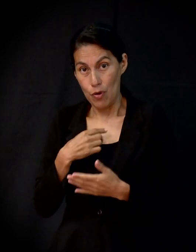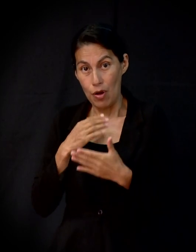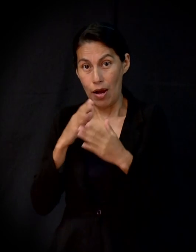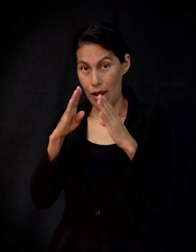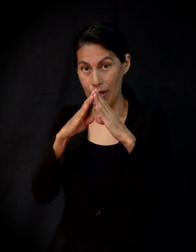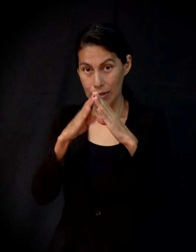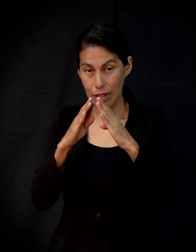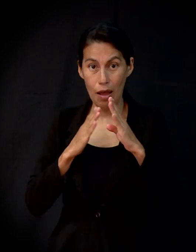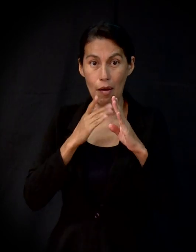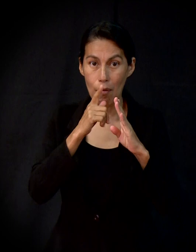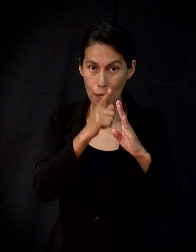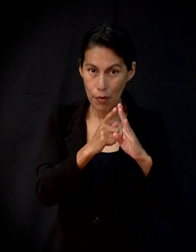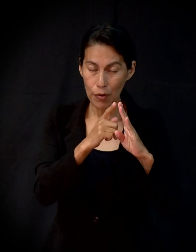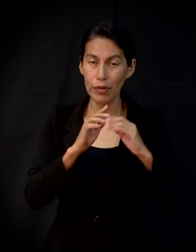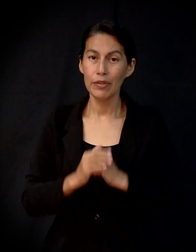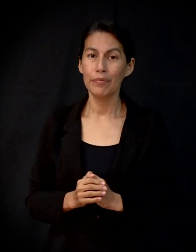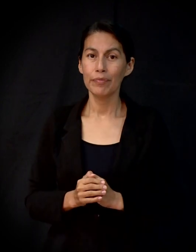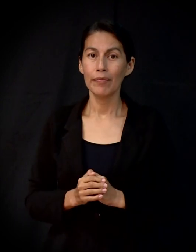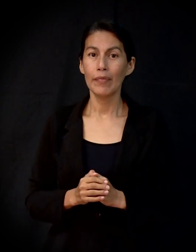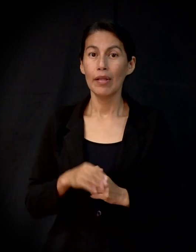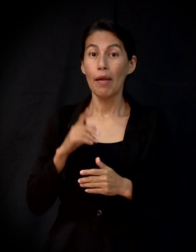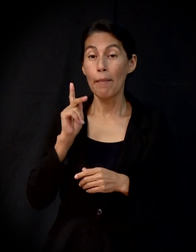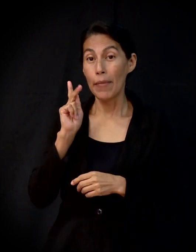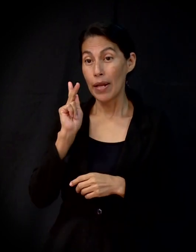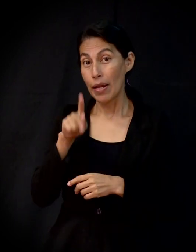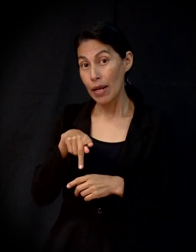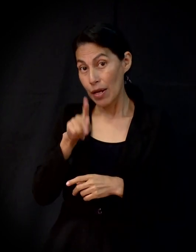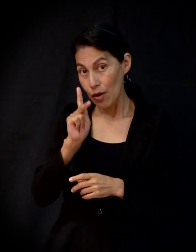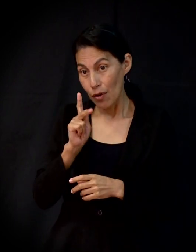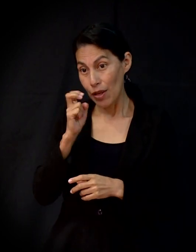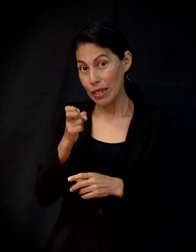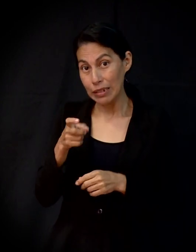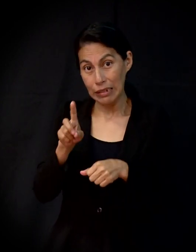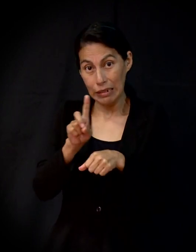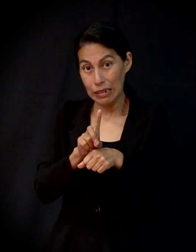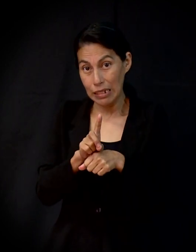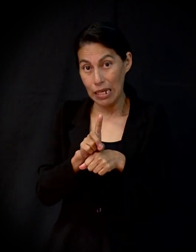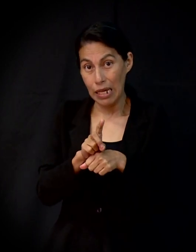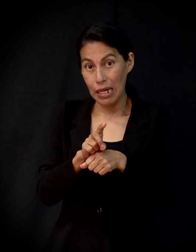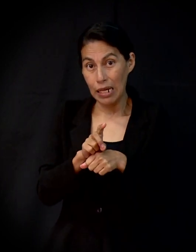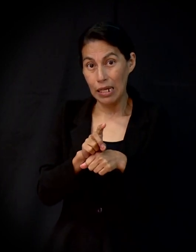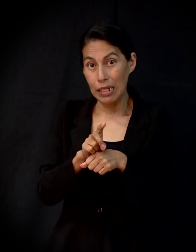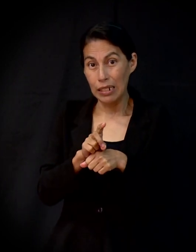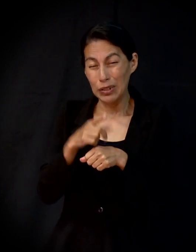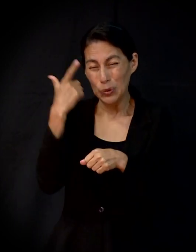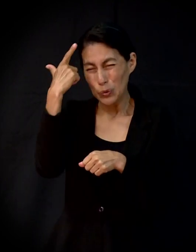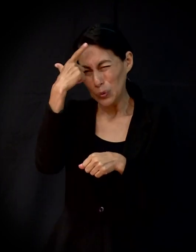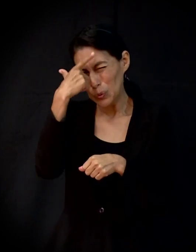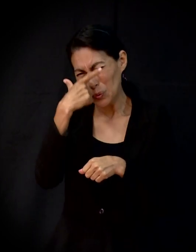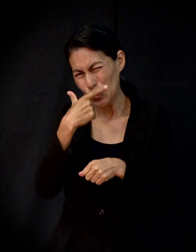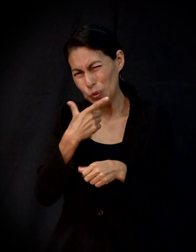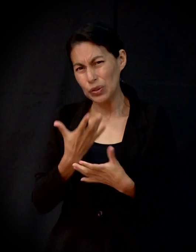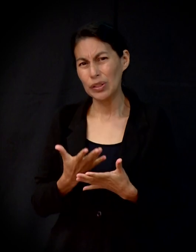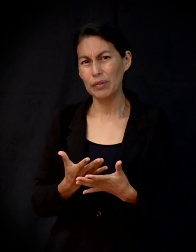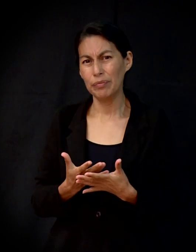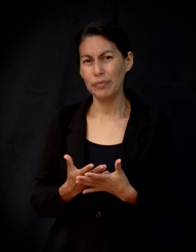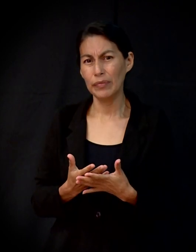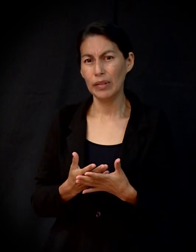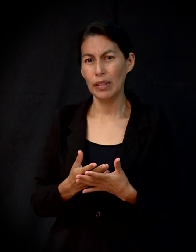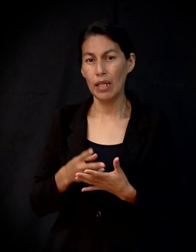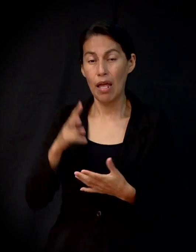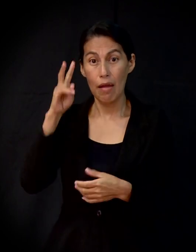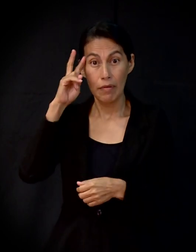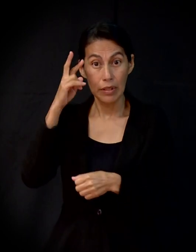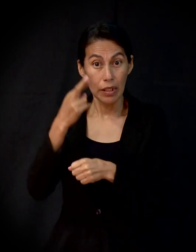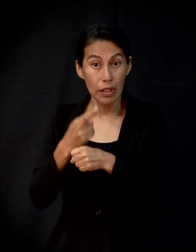allá, a comer con ellos, estar un ratito con ellos. Pero en esa ocasión, ya muy tarde, la mamá